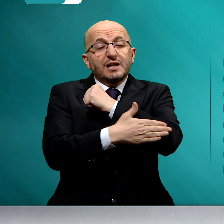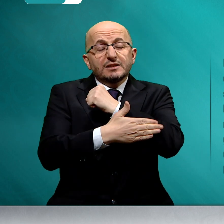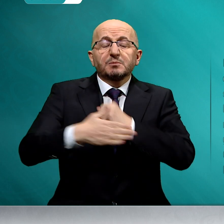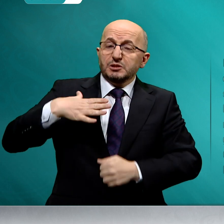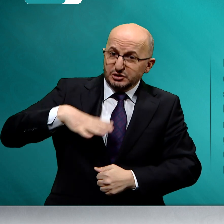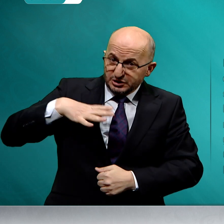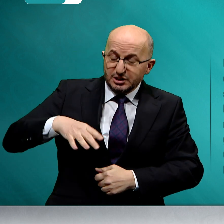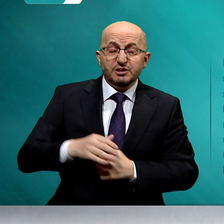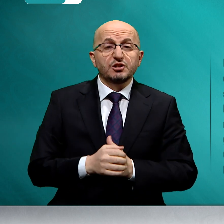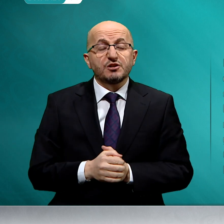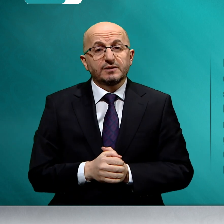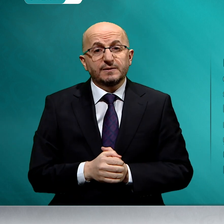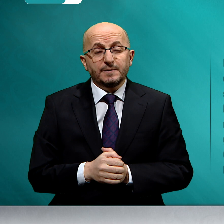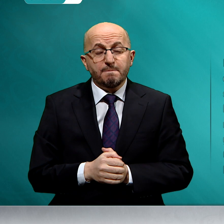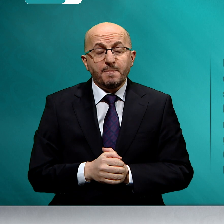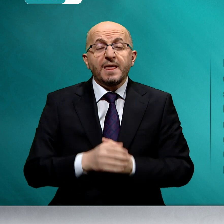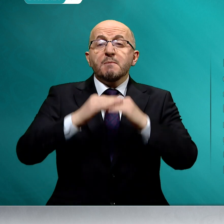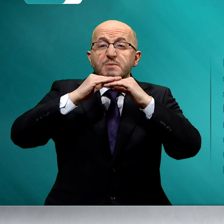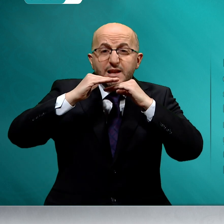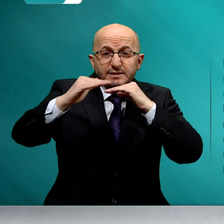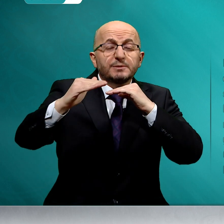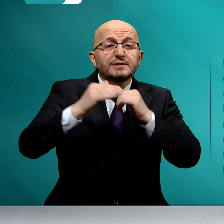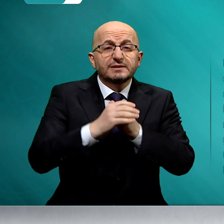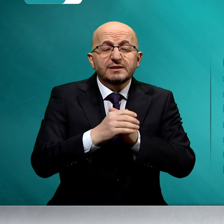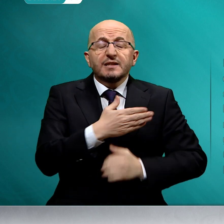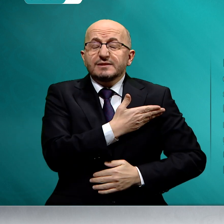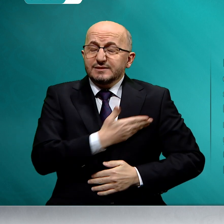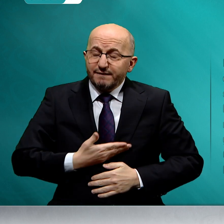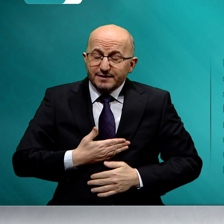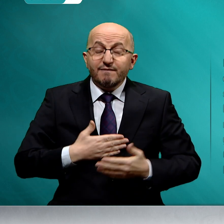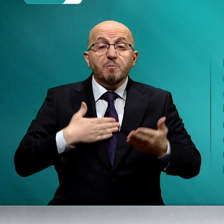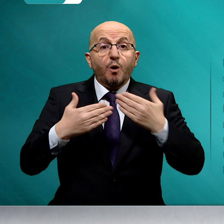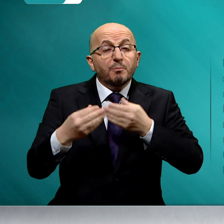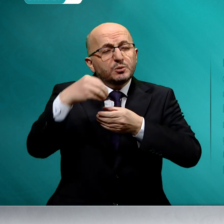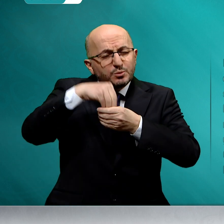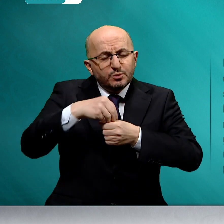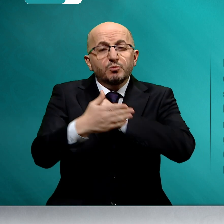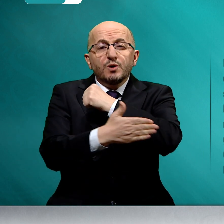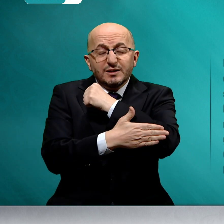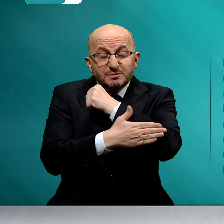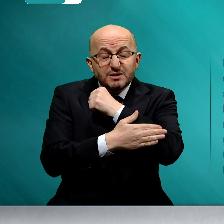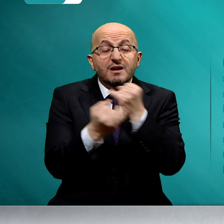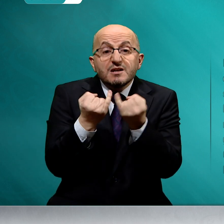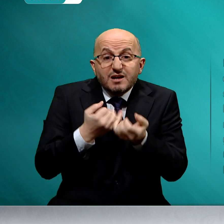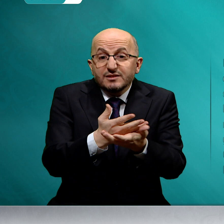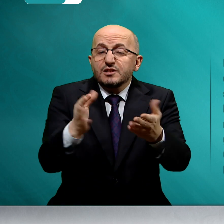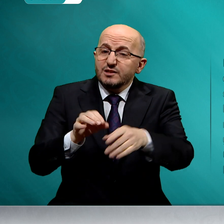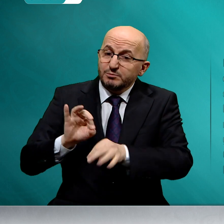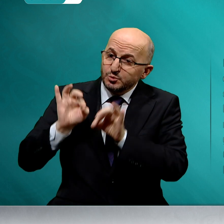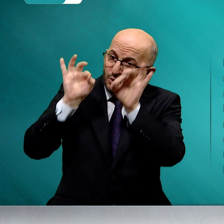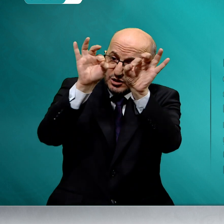yardımlarına müracaat edilecektir. Milletimizin sevgi ve muhabbet yüklü bu yardımları